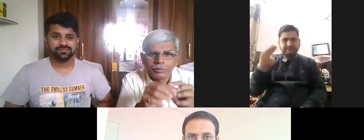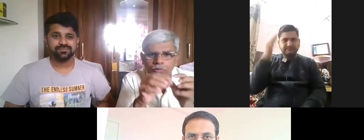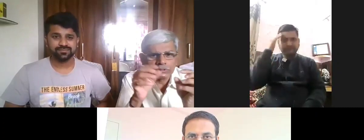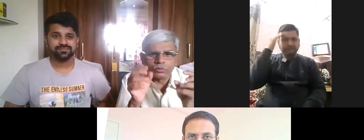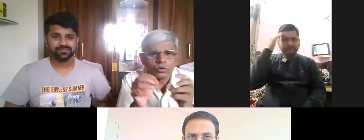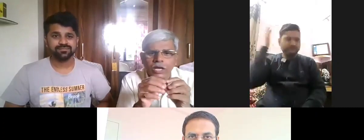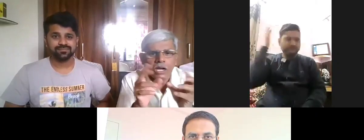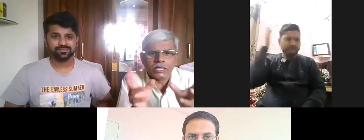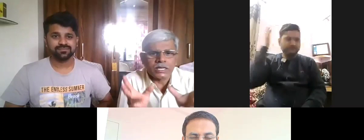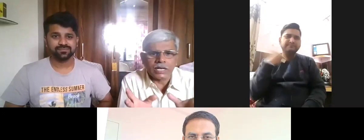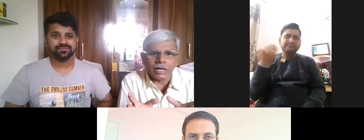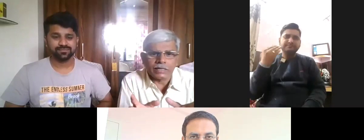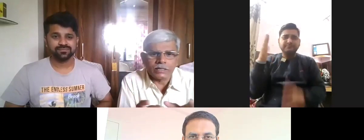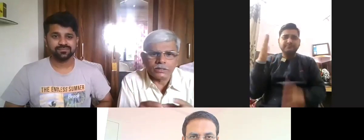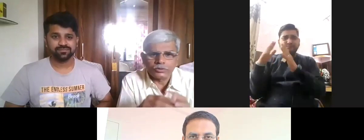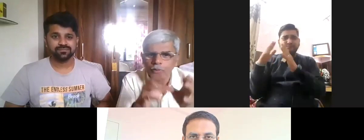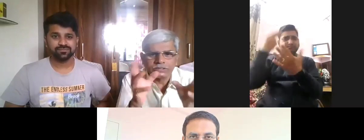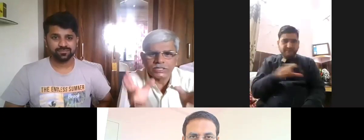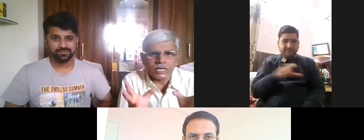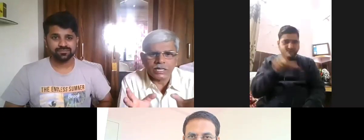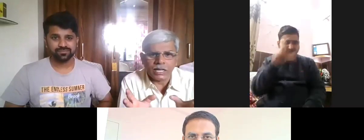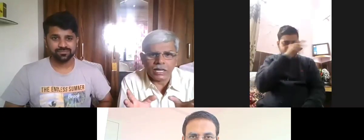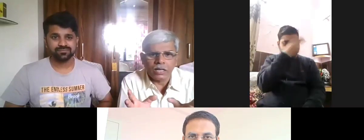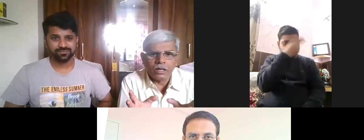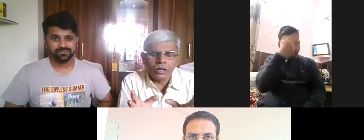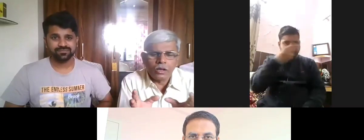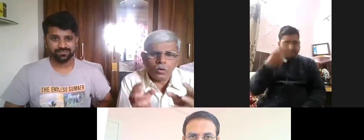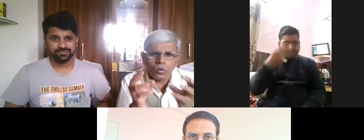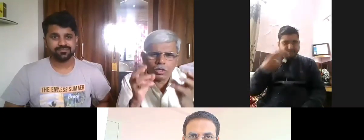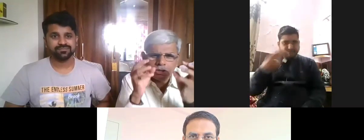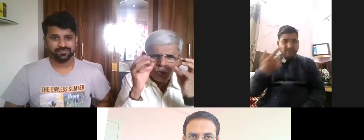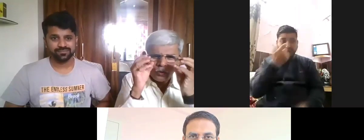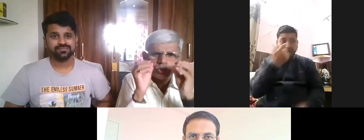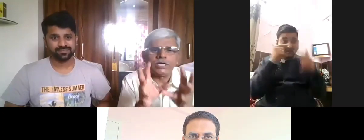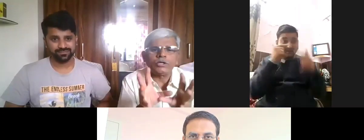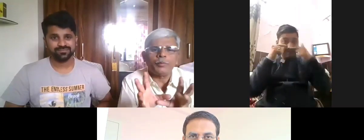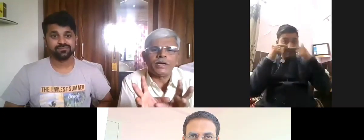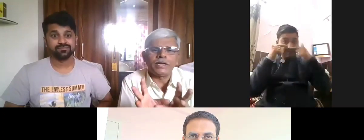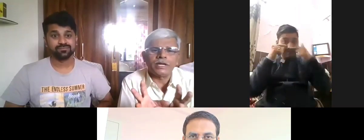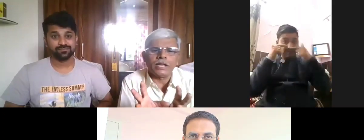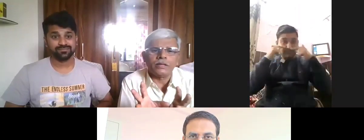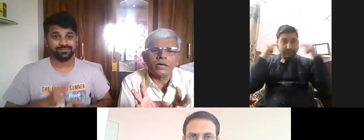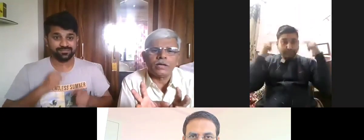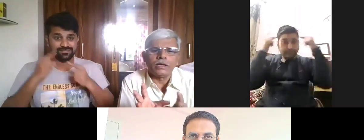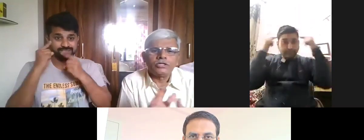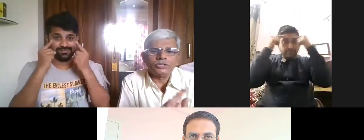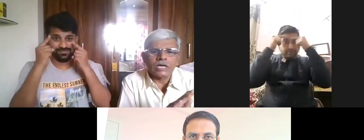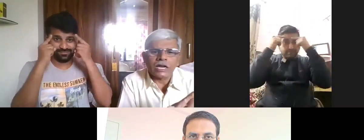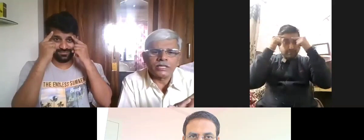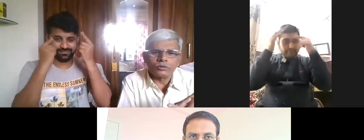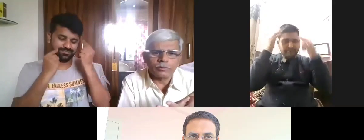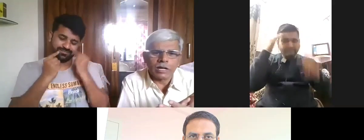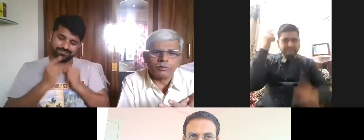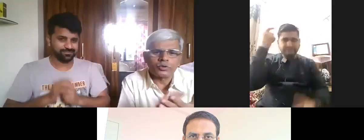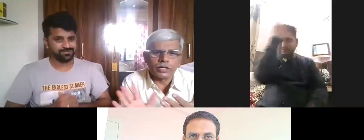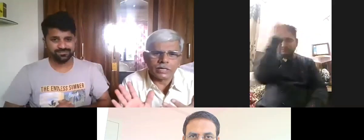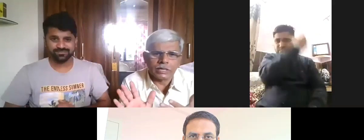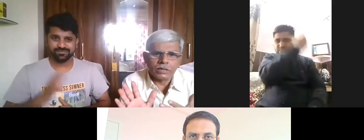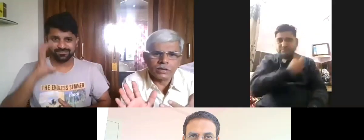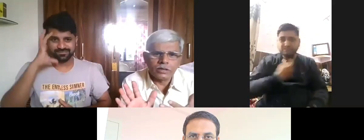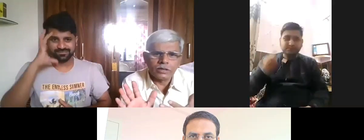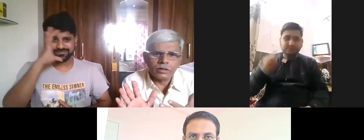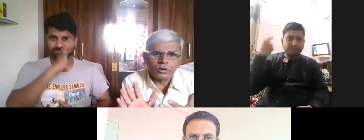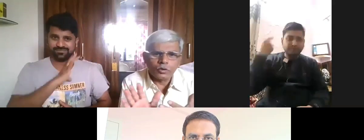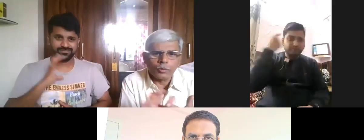और जब भी उसके उन्होंने आंखें निकाली, पूरा चेहरा निकाला और इतना घुस गए थे पेंटिंग के अंदर, 4 दिन उसके बाद में सोए